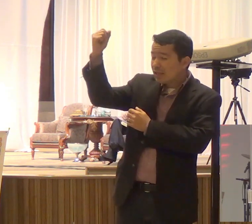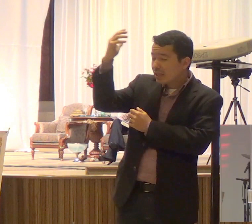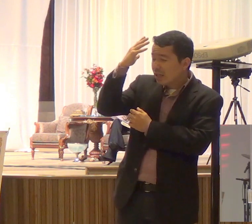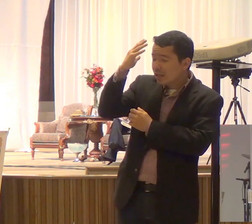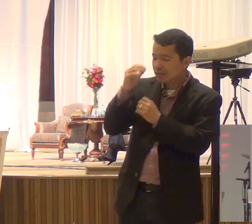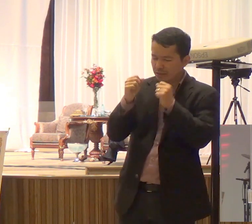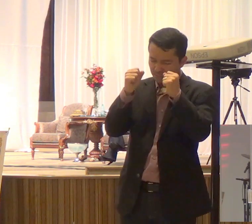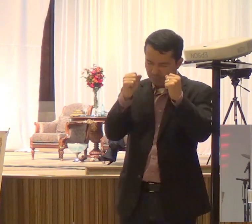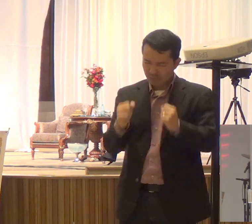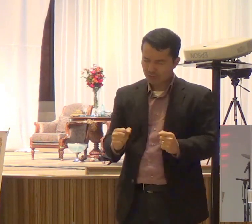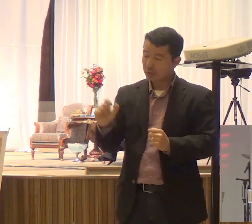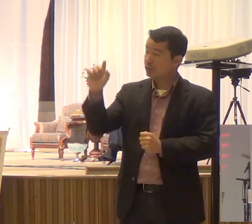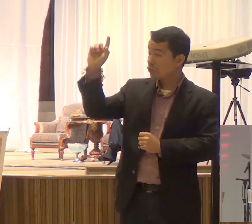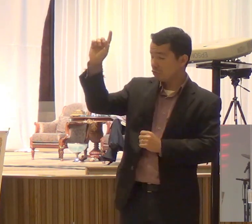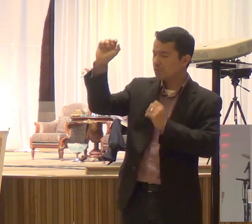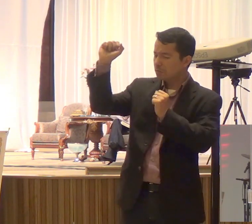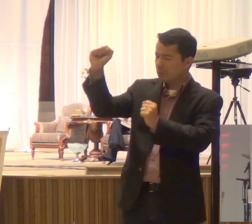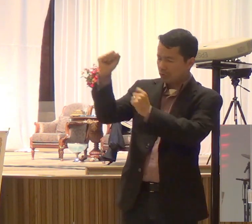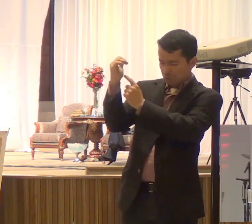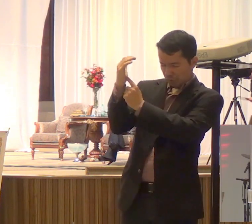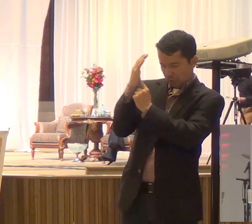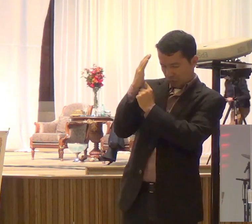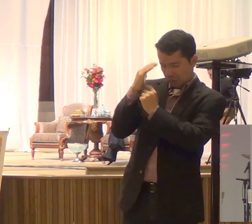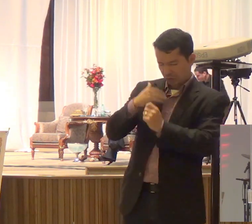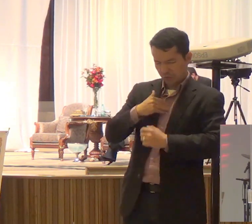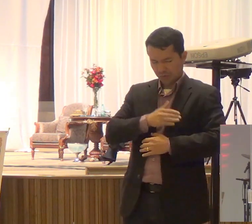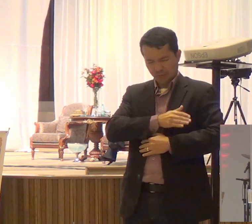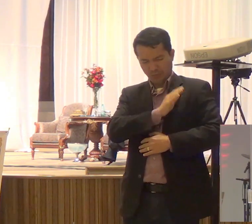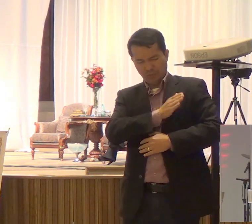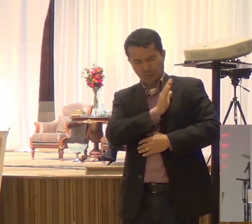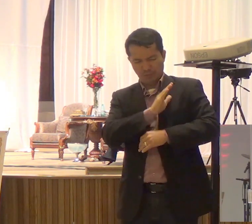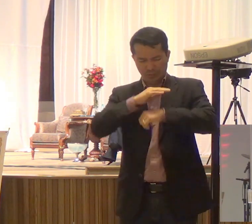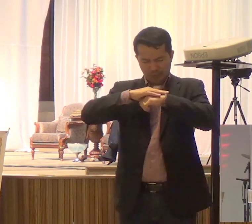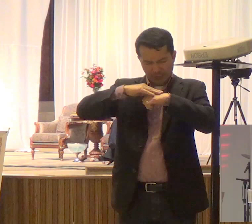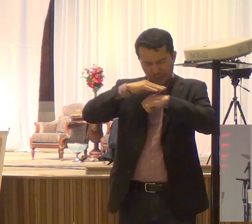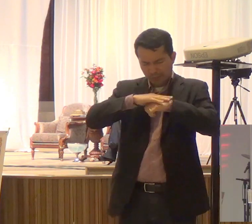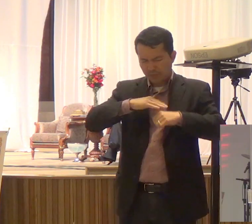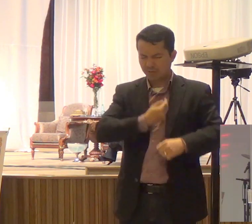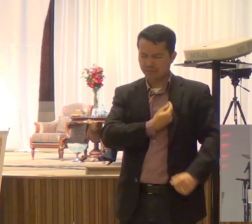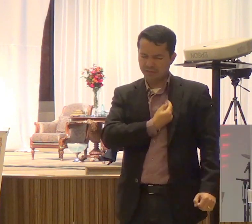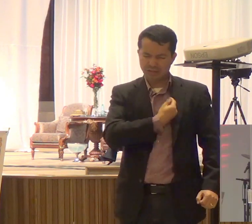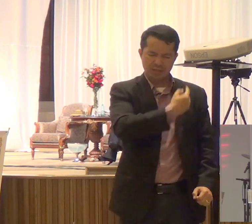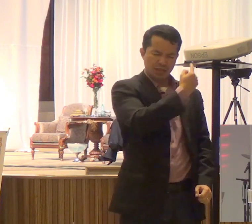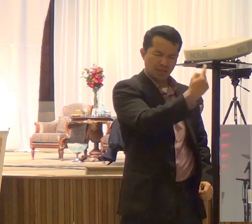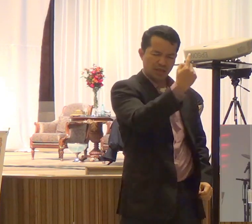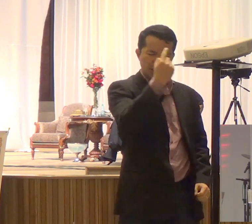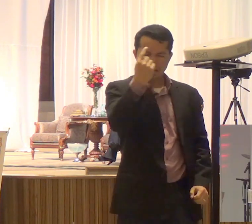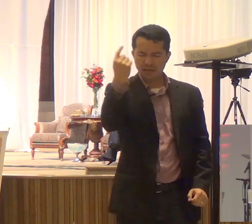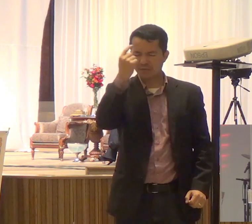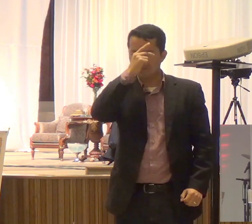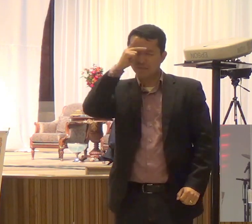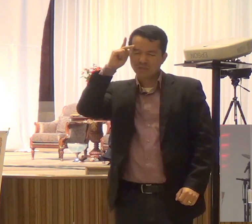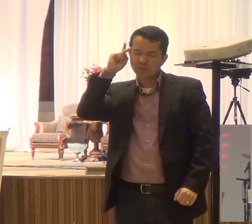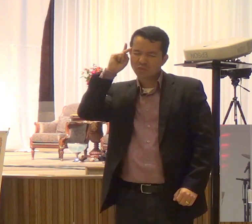revele, venha agora aquietar os corações e tratar as nossas vidas conforme a tua vontade. Fala com